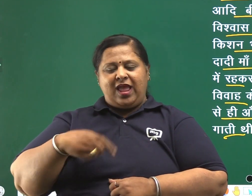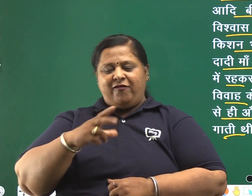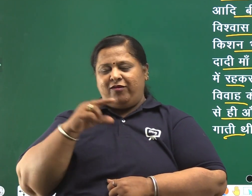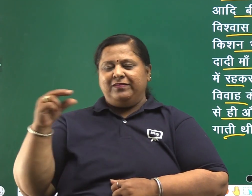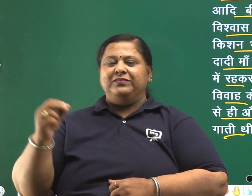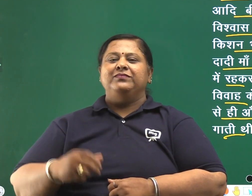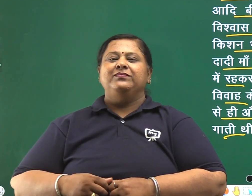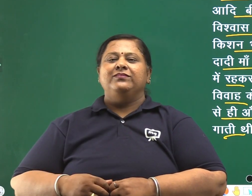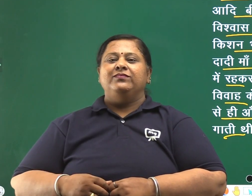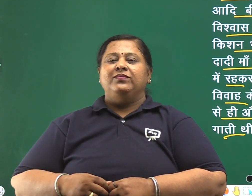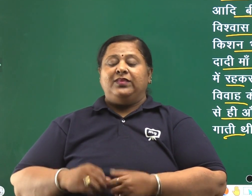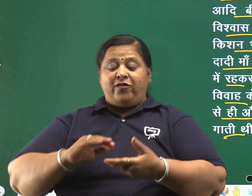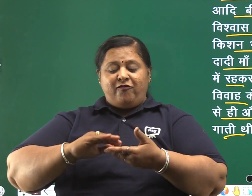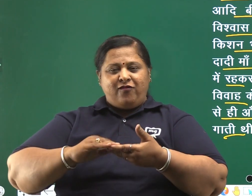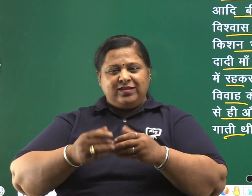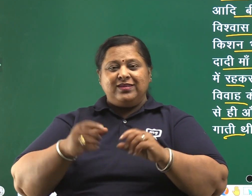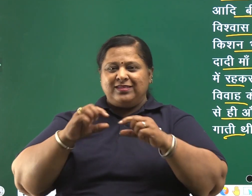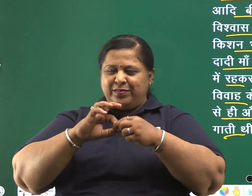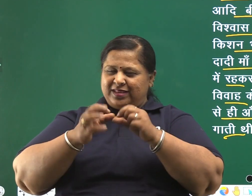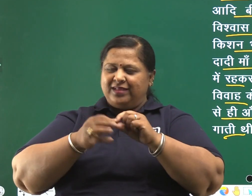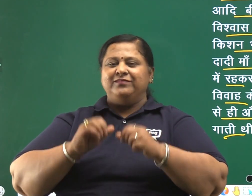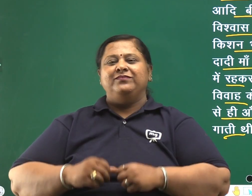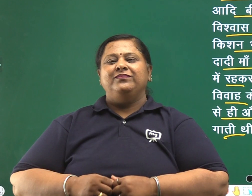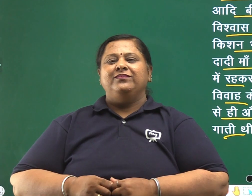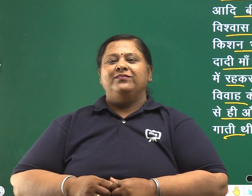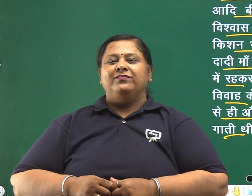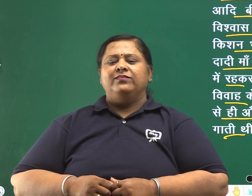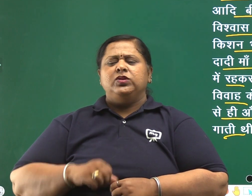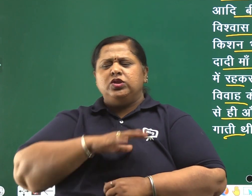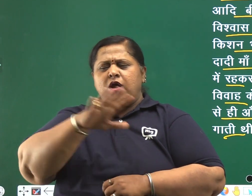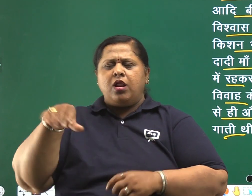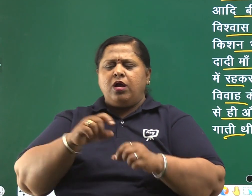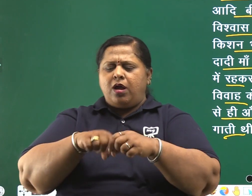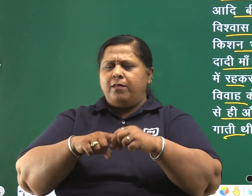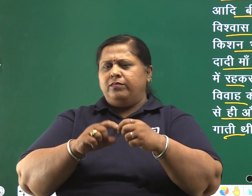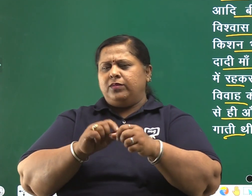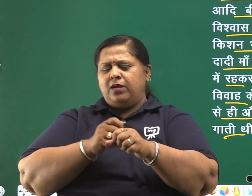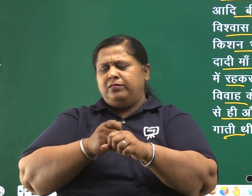एवं विवाह से संबंधी सारा काम